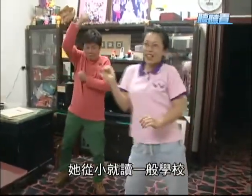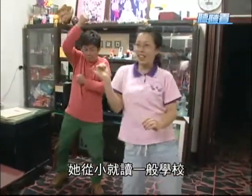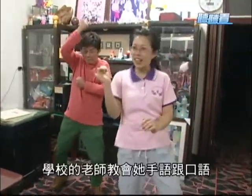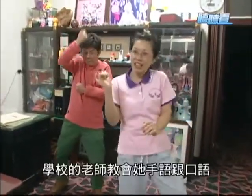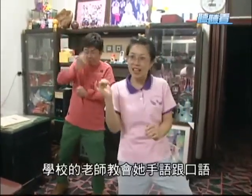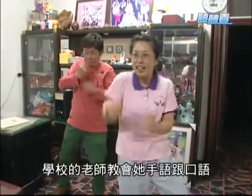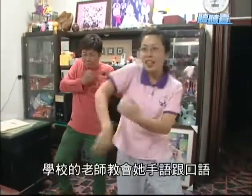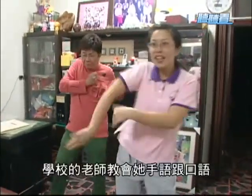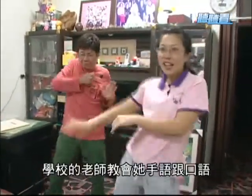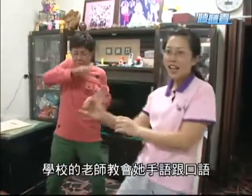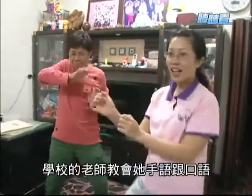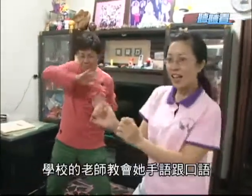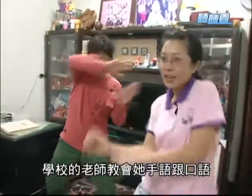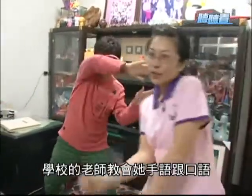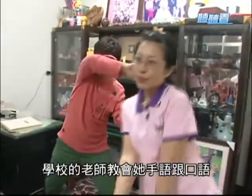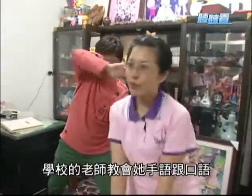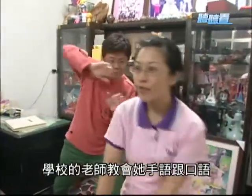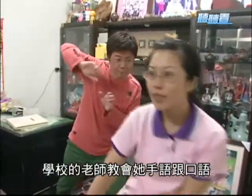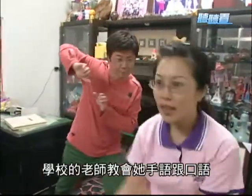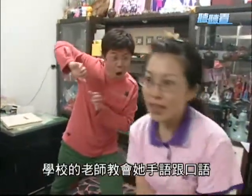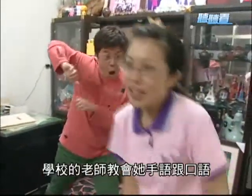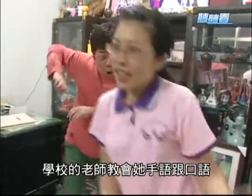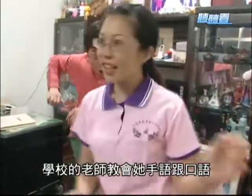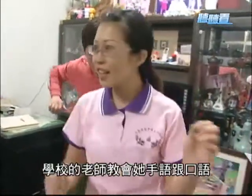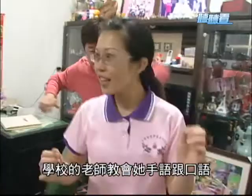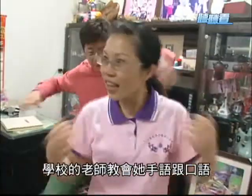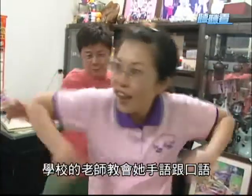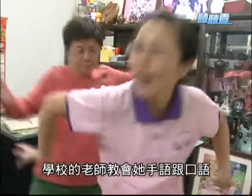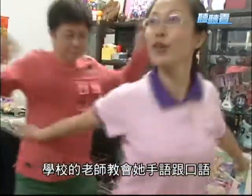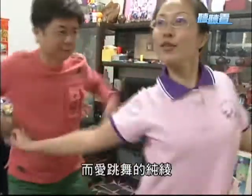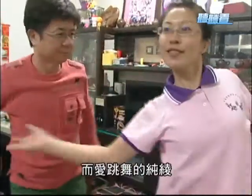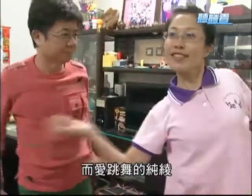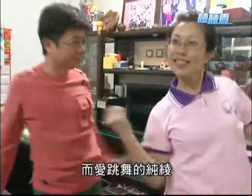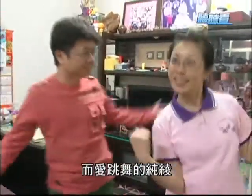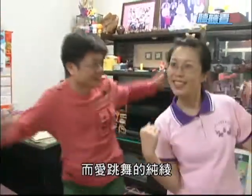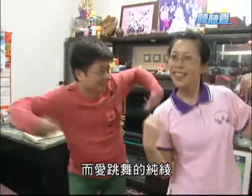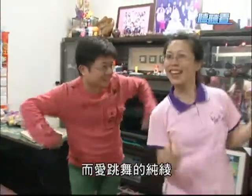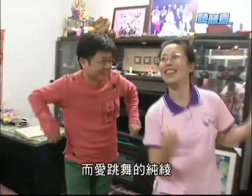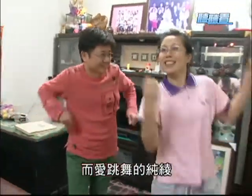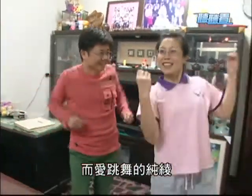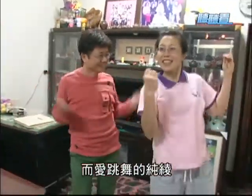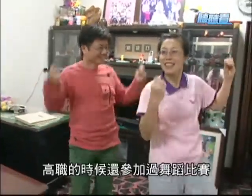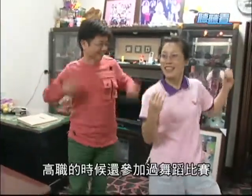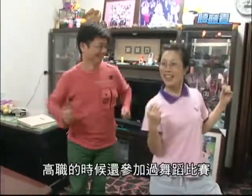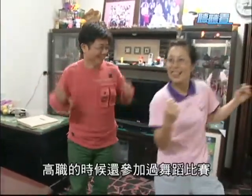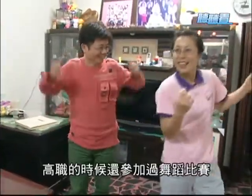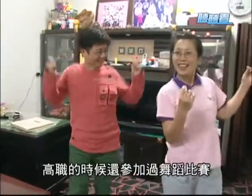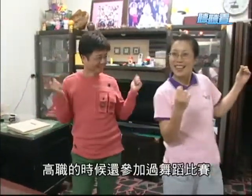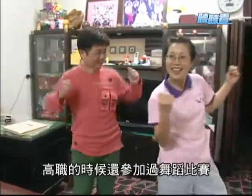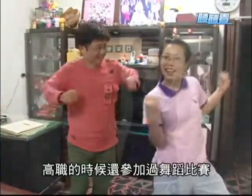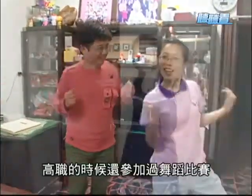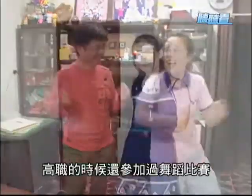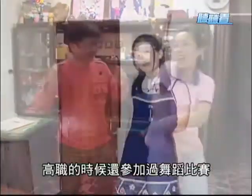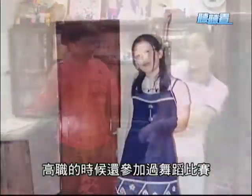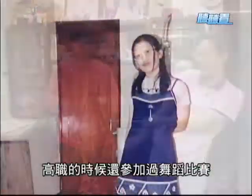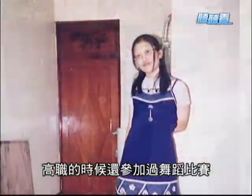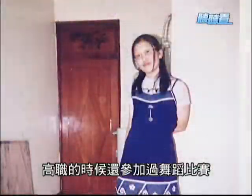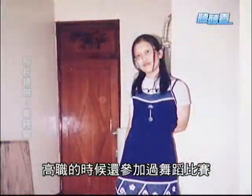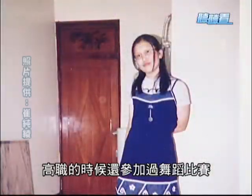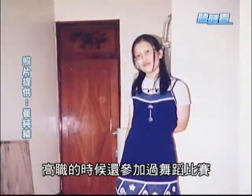学校的老师教会她手语跟口语，而爱跳舞的纯玲高职的时候还参加过舞蹈比赛，表